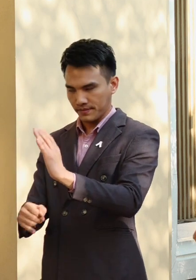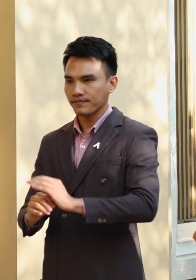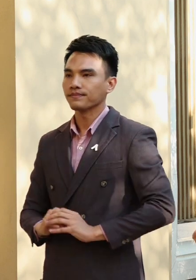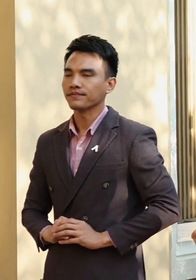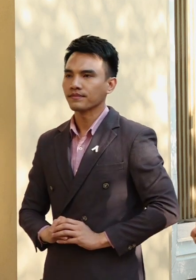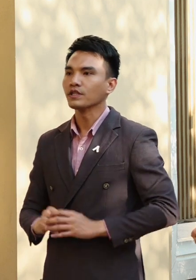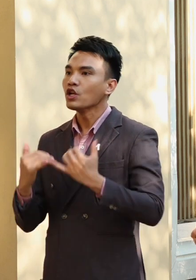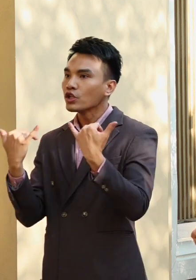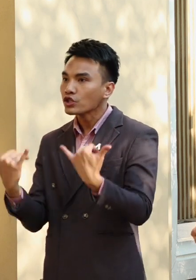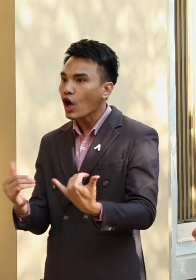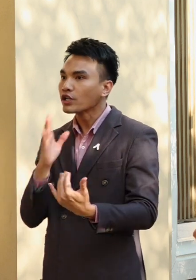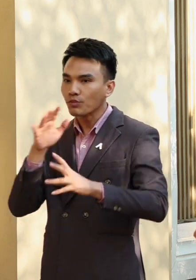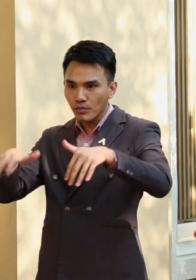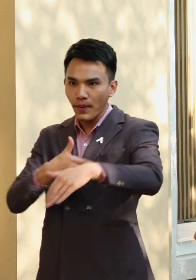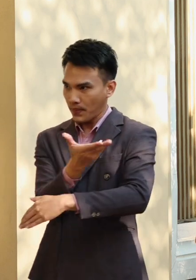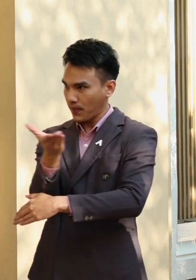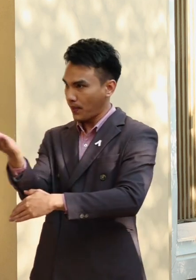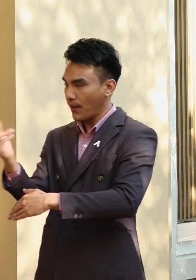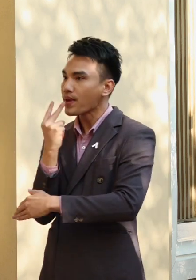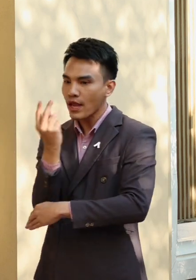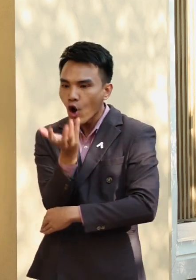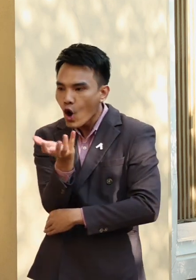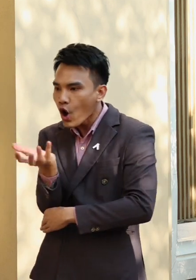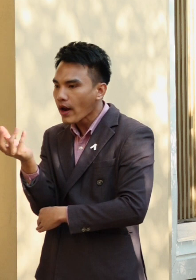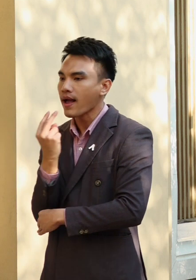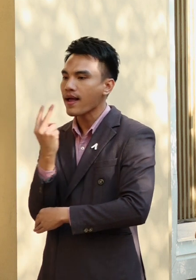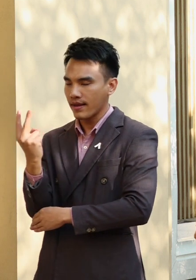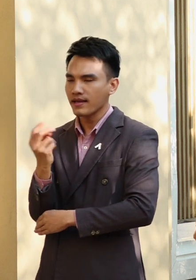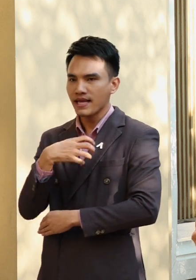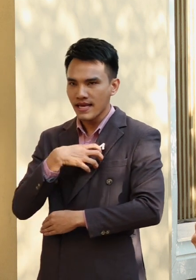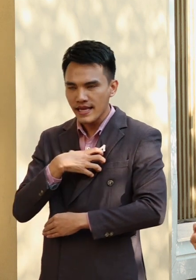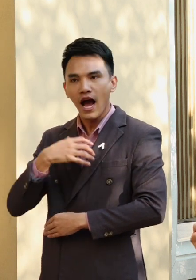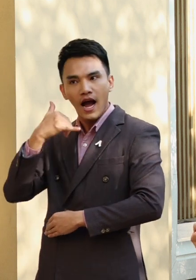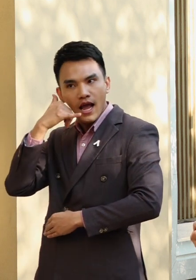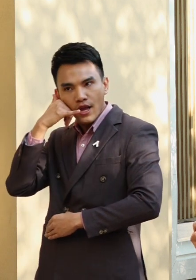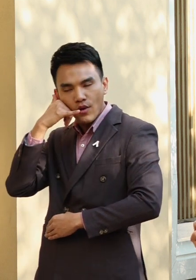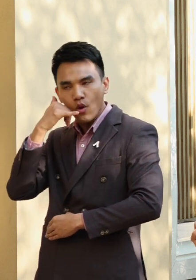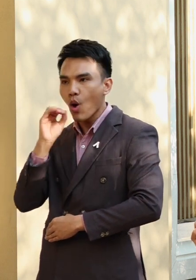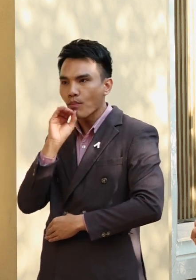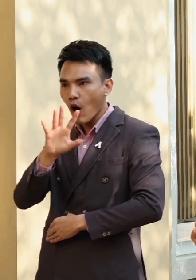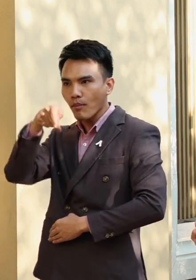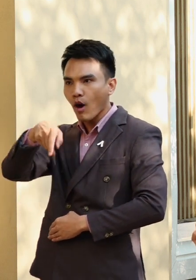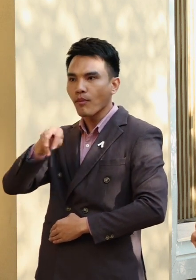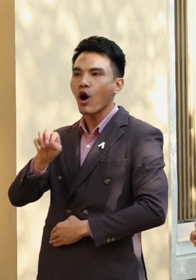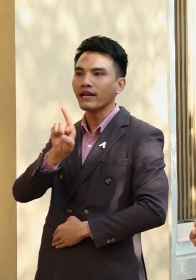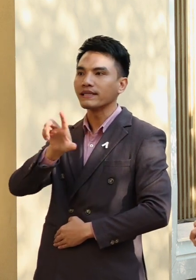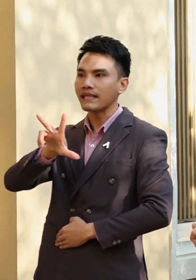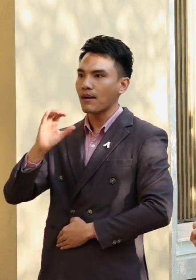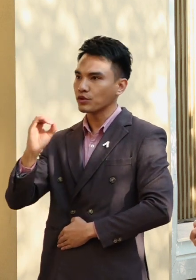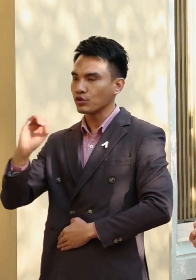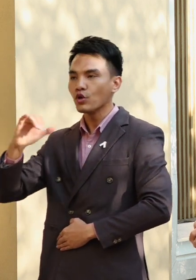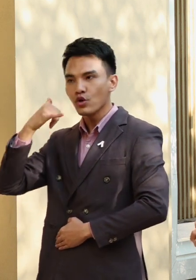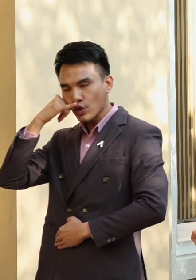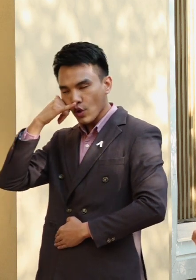ติดังนั้นถ้าพบเห็นนะครับขอทานที่เป็นต่างชาติขอความกรุณาช่วยแจ้งเข้ามานะครับที่1300ฮอต